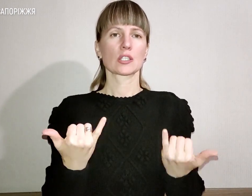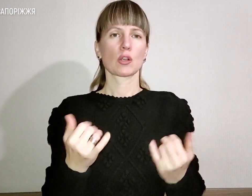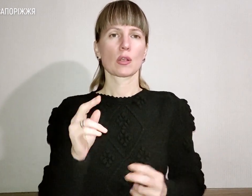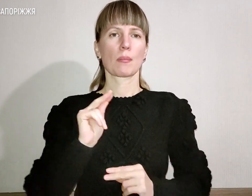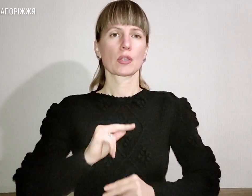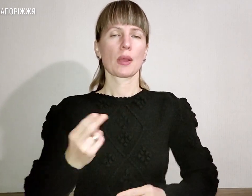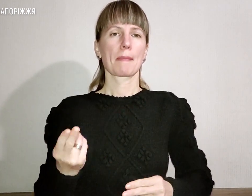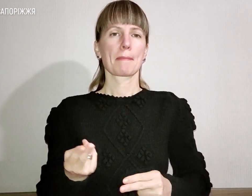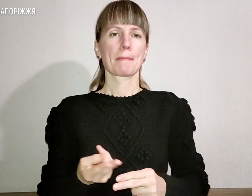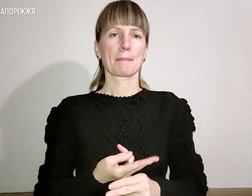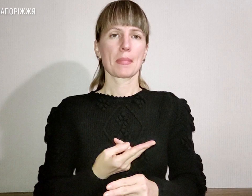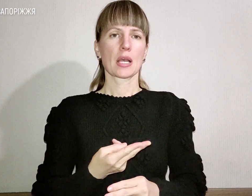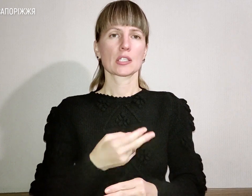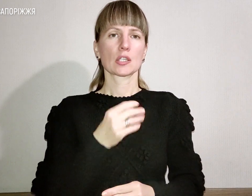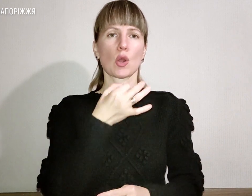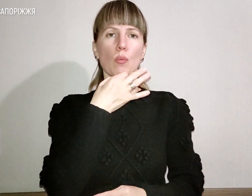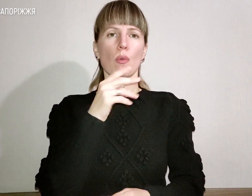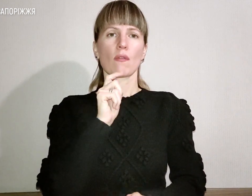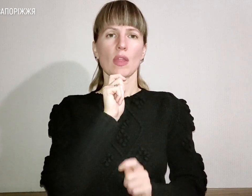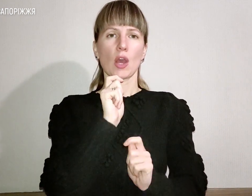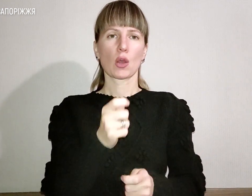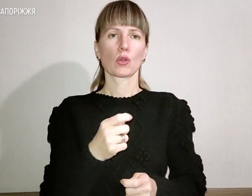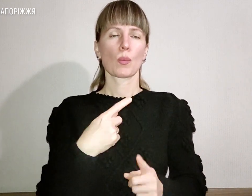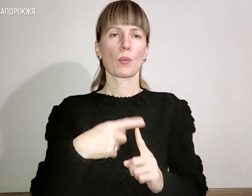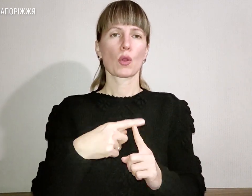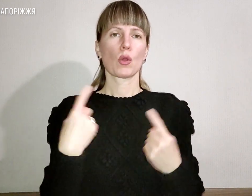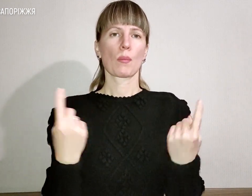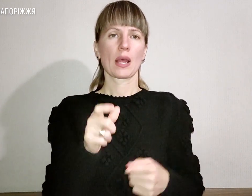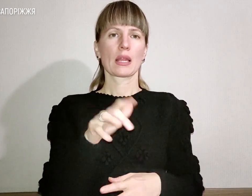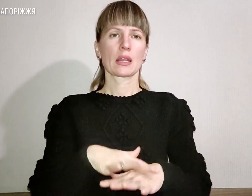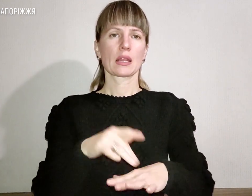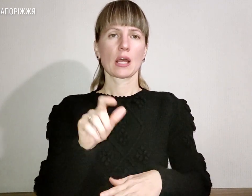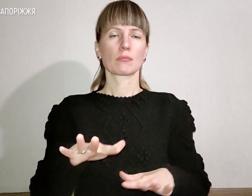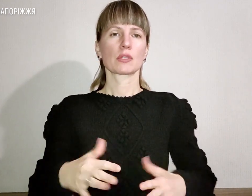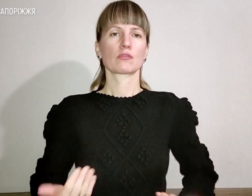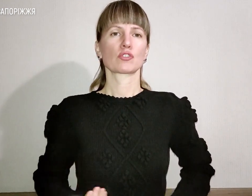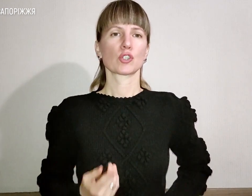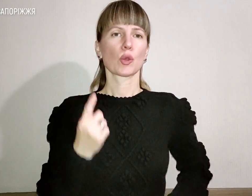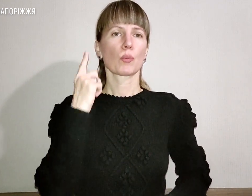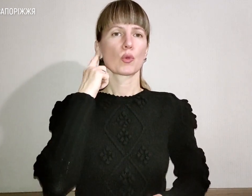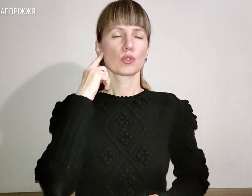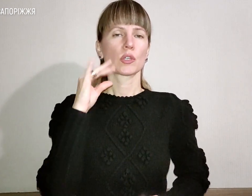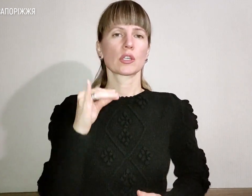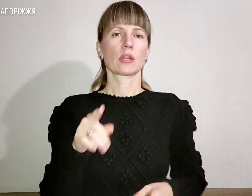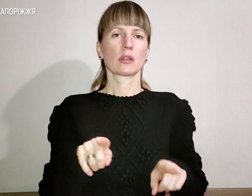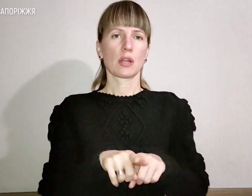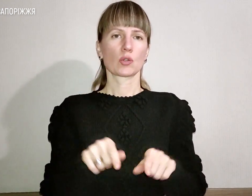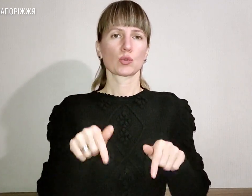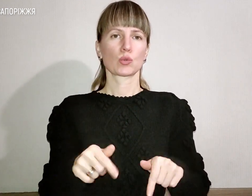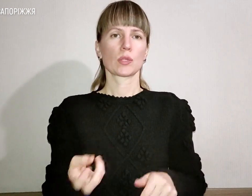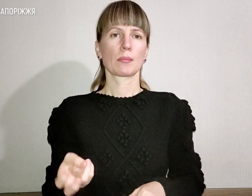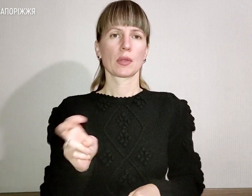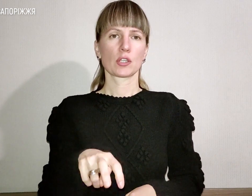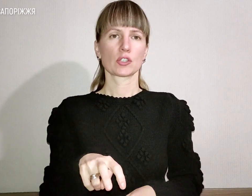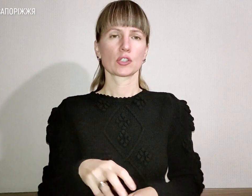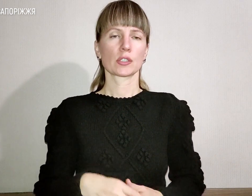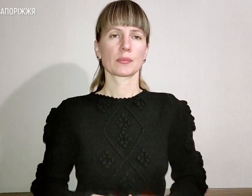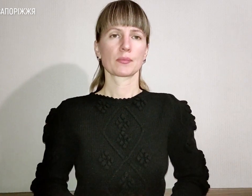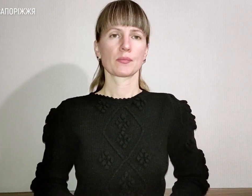без будь-якої винагороди. Плюс пересічний народ, місцеві жителі почули і також сюди прийшли. Зробіть хештег. Скажіть